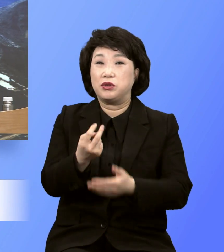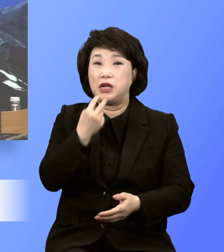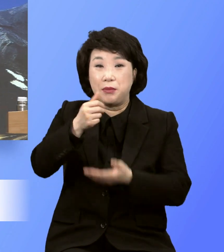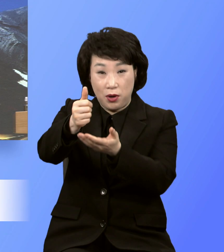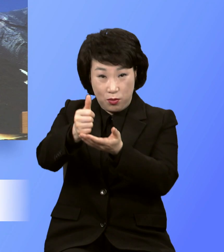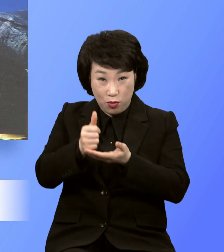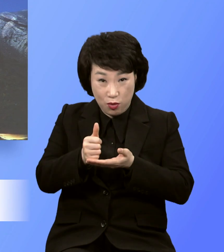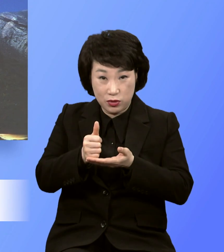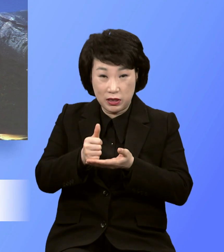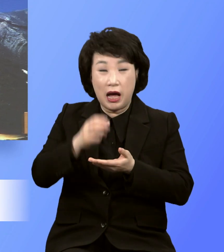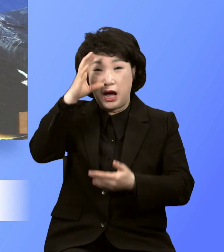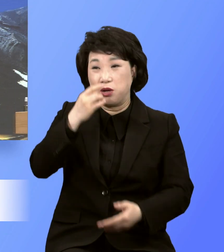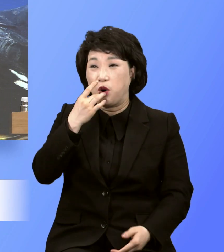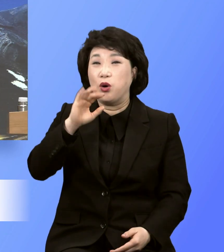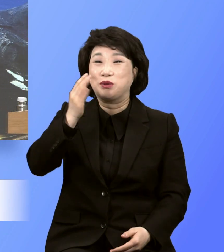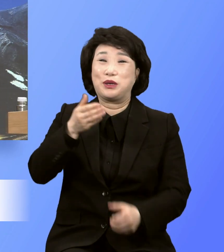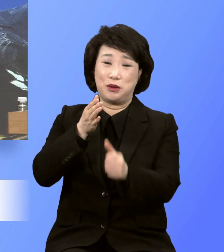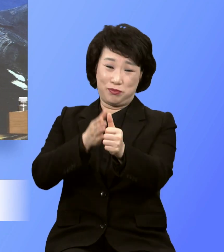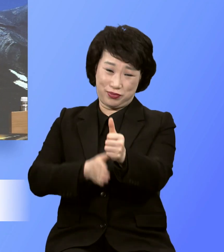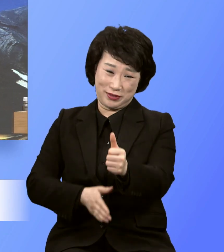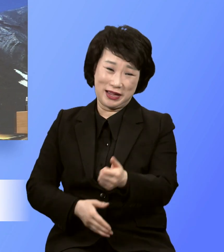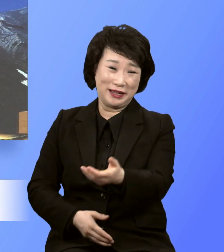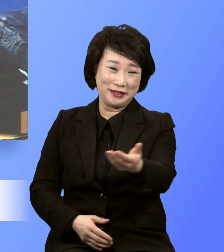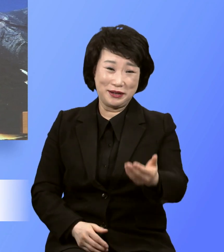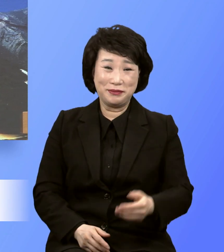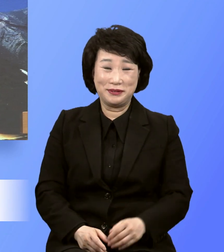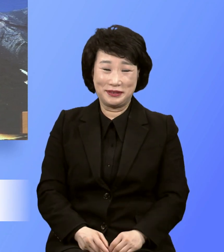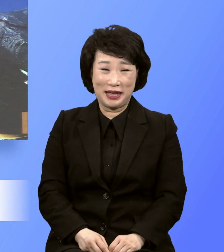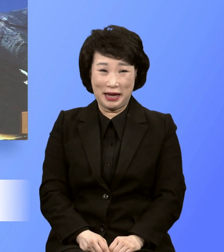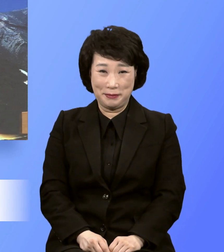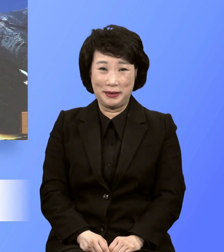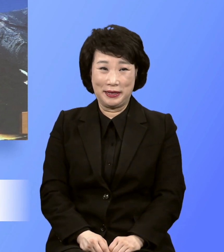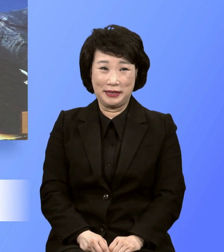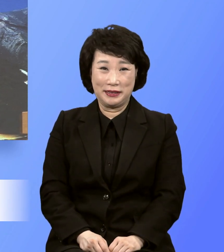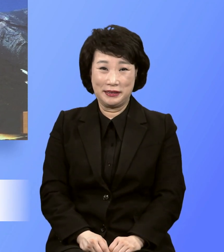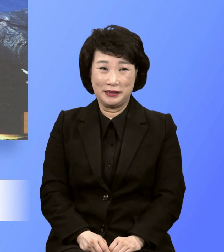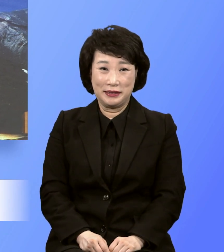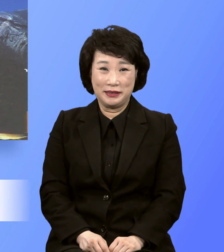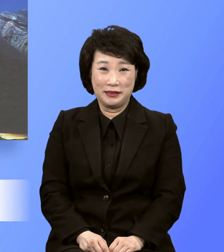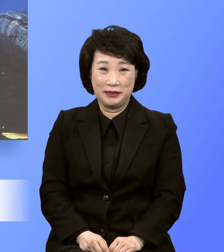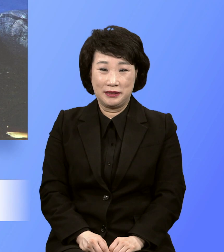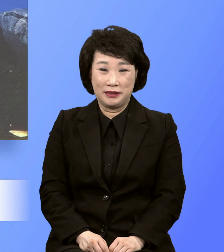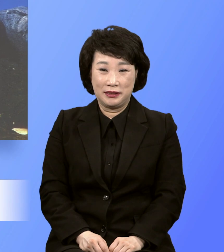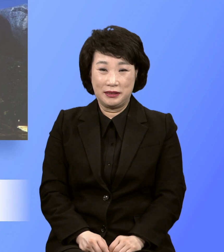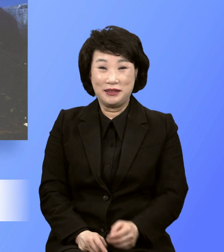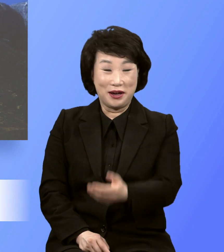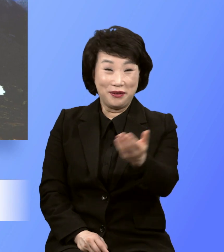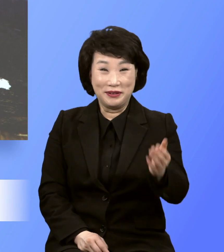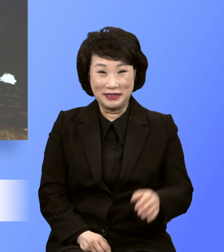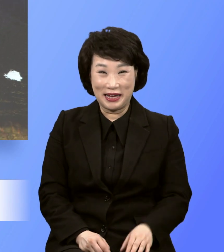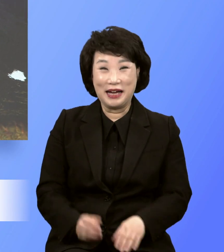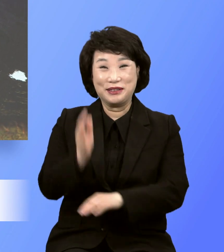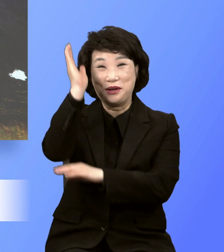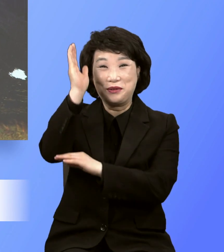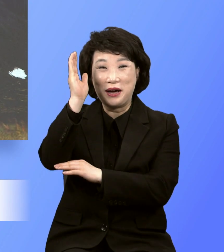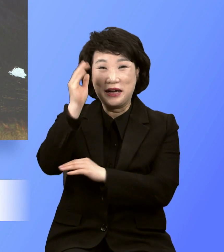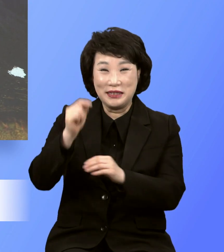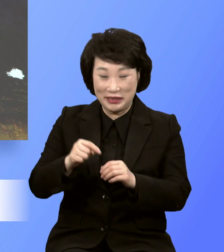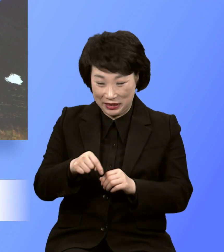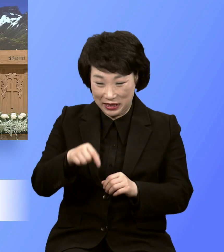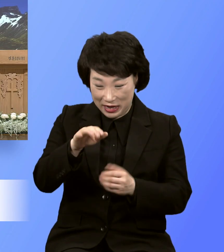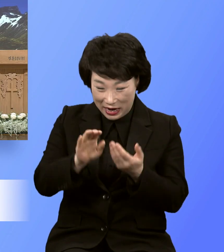모신 알곡되기를 주님의 이름으로 축원합니다. 이 꽃 예쁘지